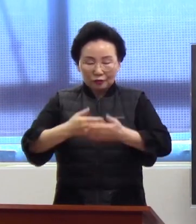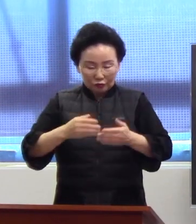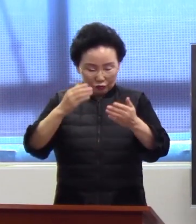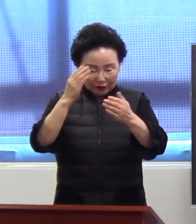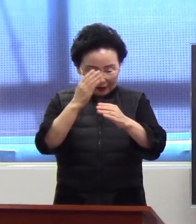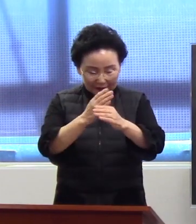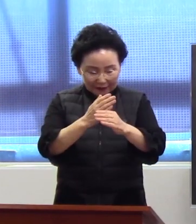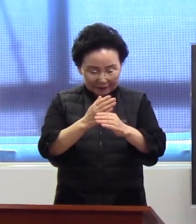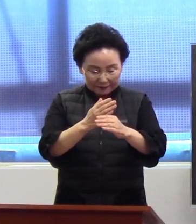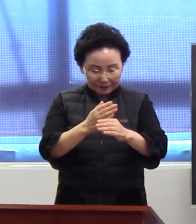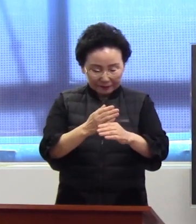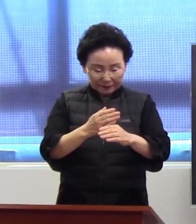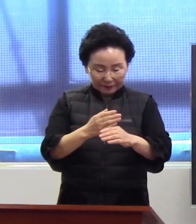받던 중인데